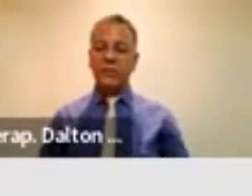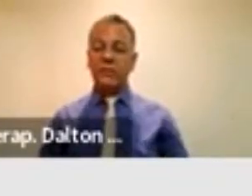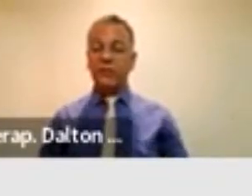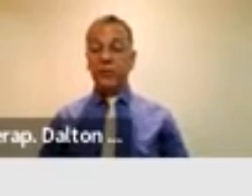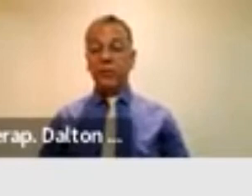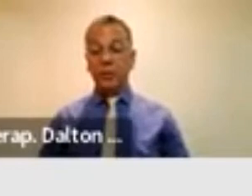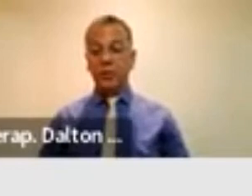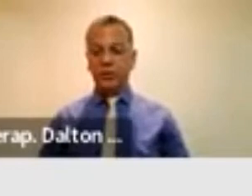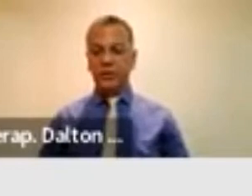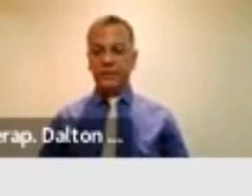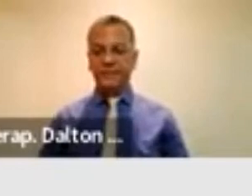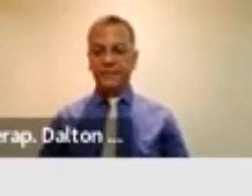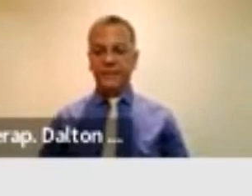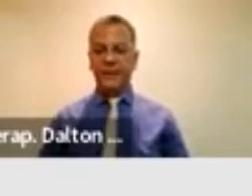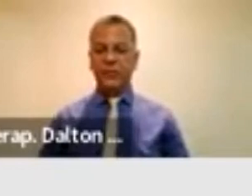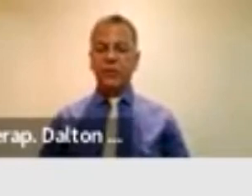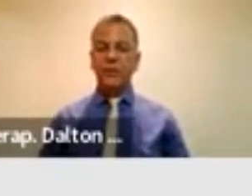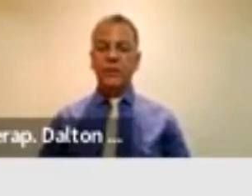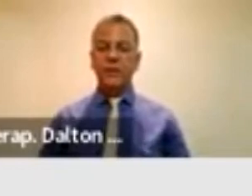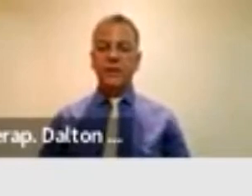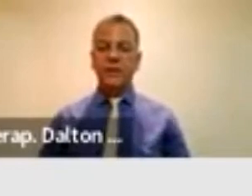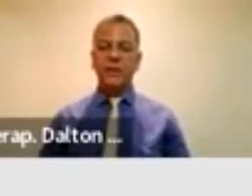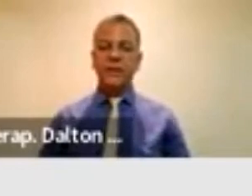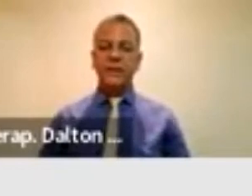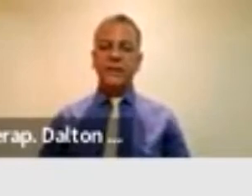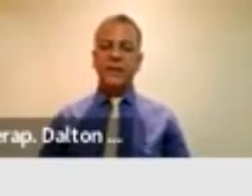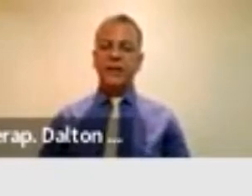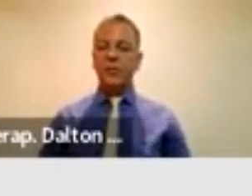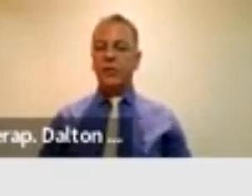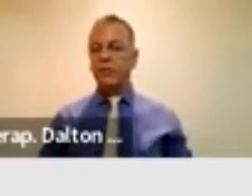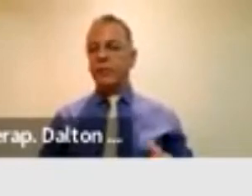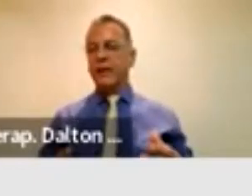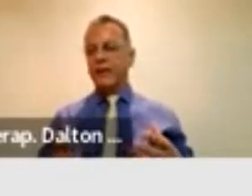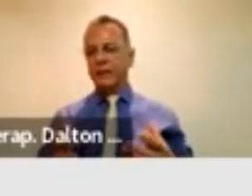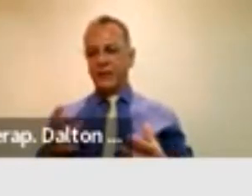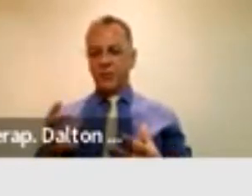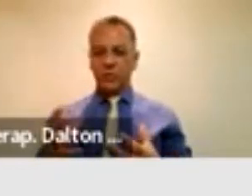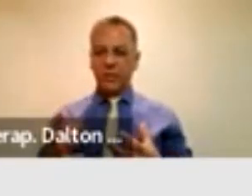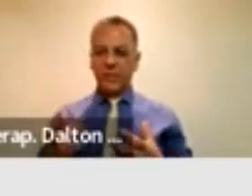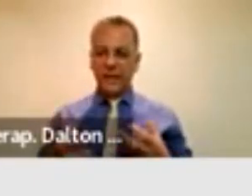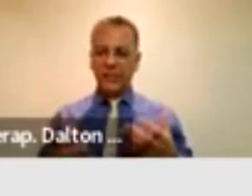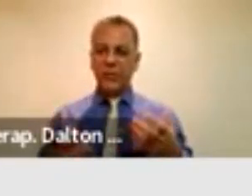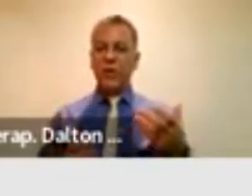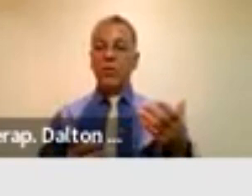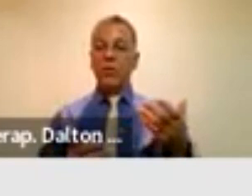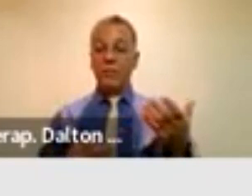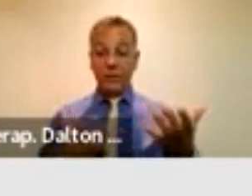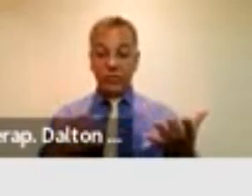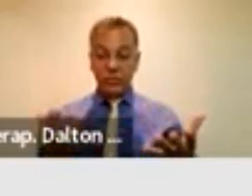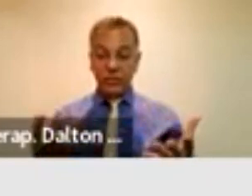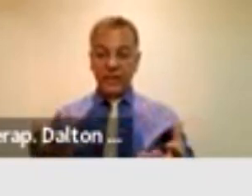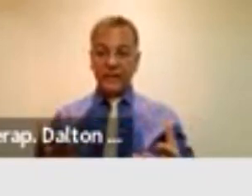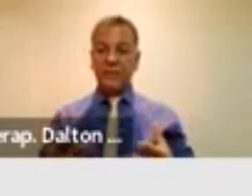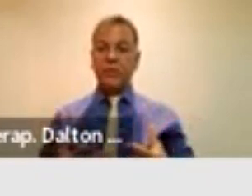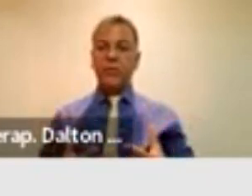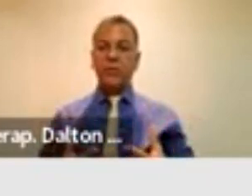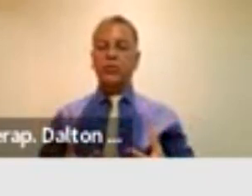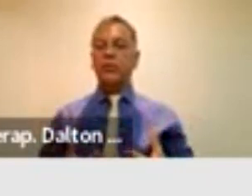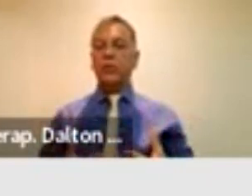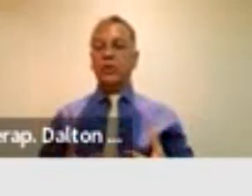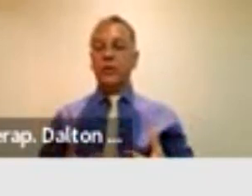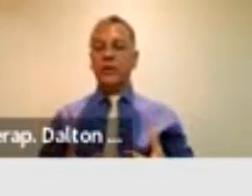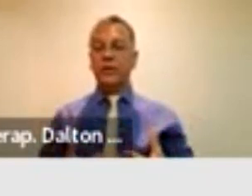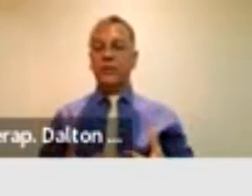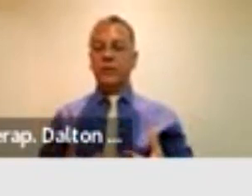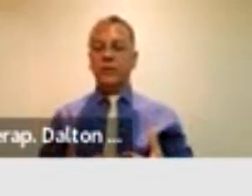que é chamado de fibromialgia, tá bom? Então esse site meu explica bastante meu trabalho, o método de tratamento que eu